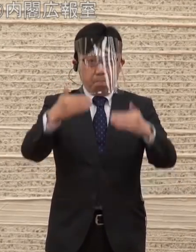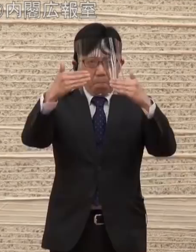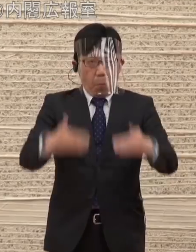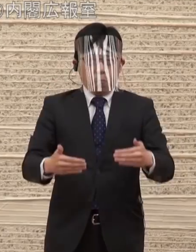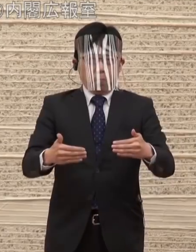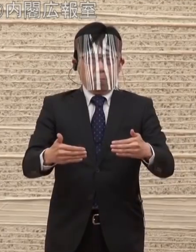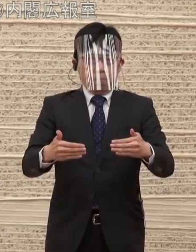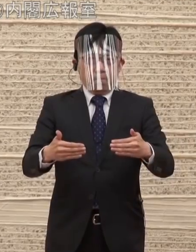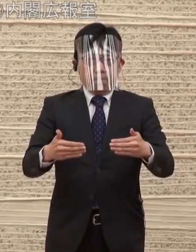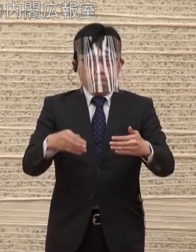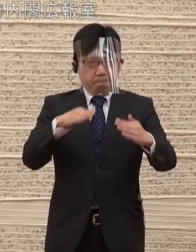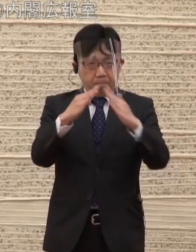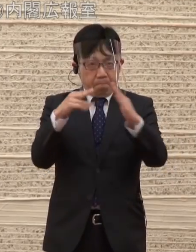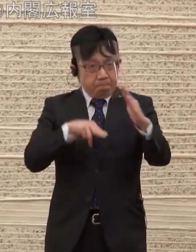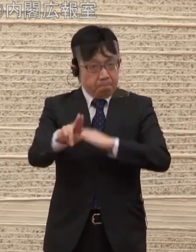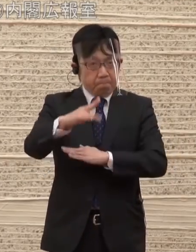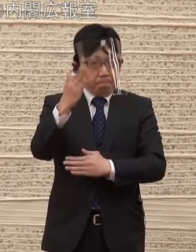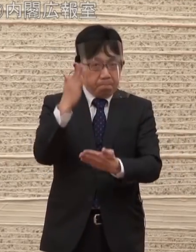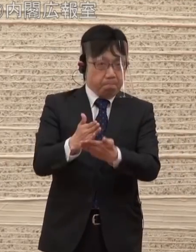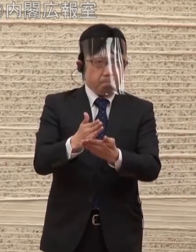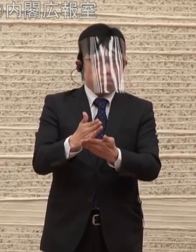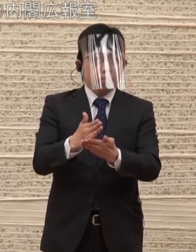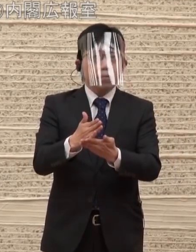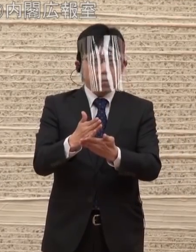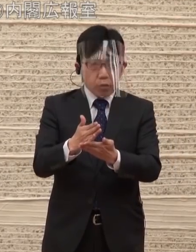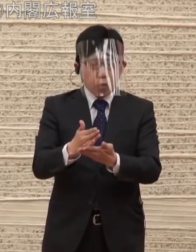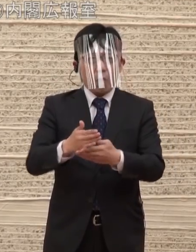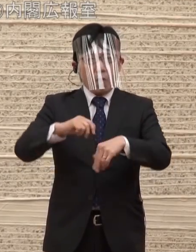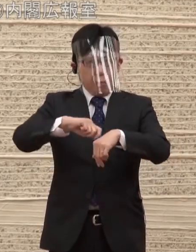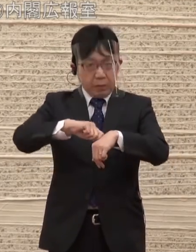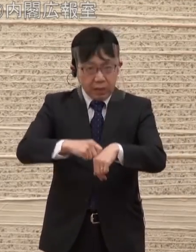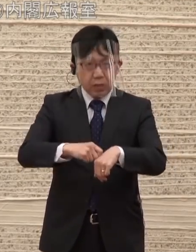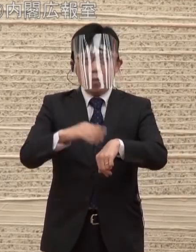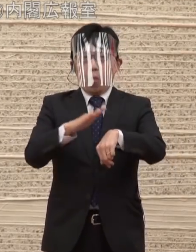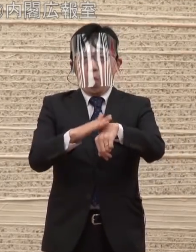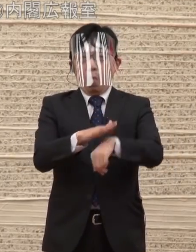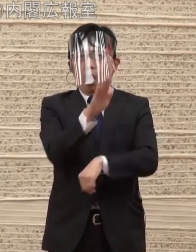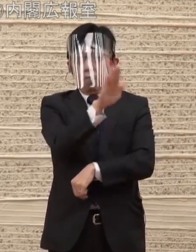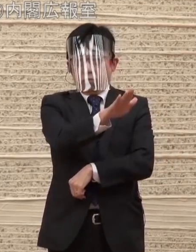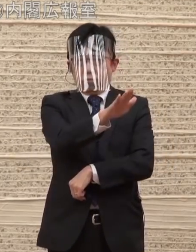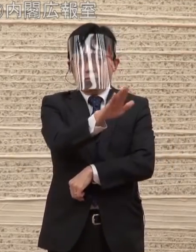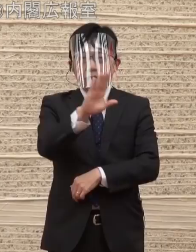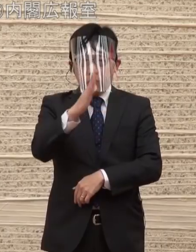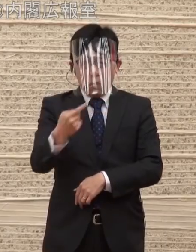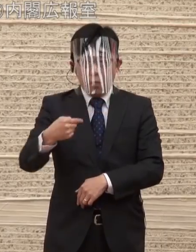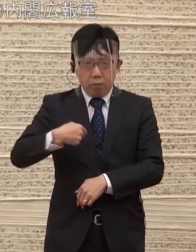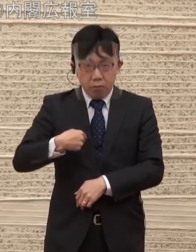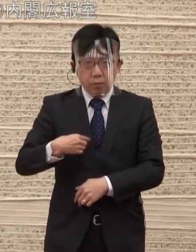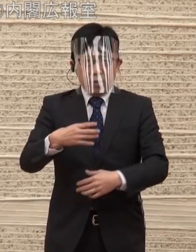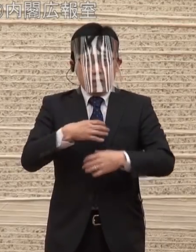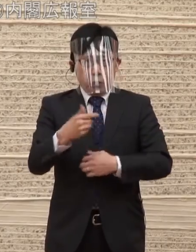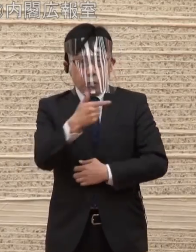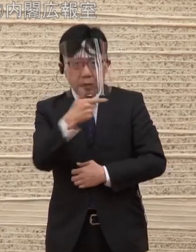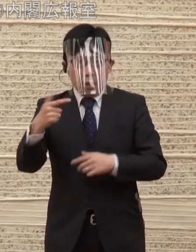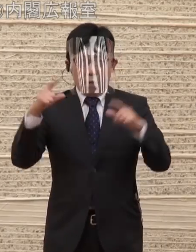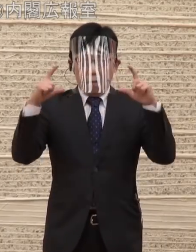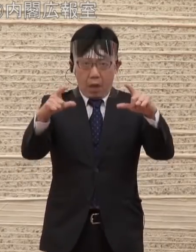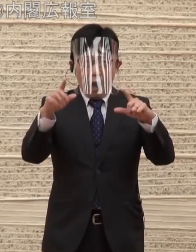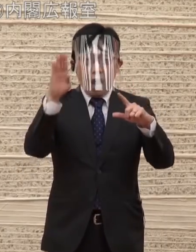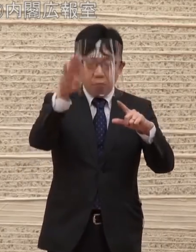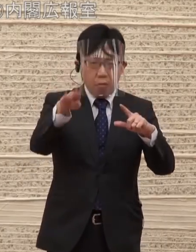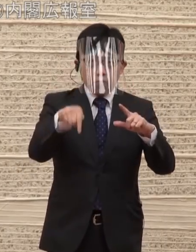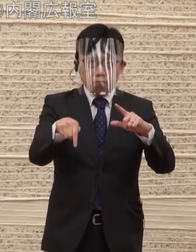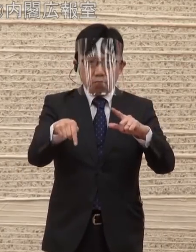講じられている国もありますマークにでは緊急事態を宣言しても罰則を伴う